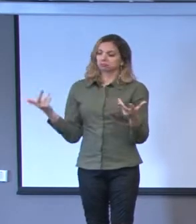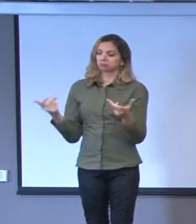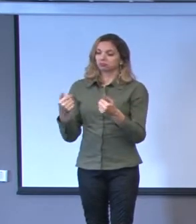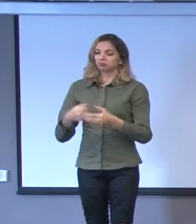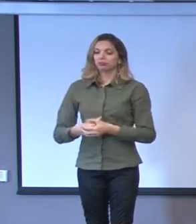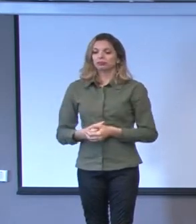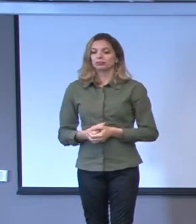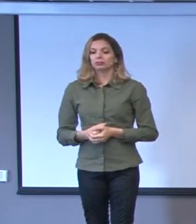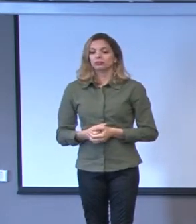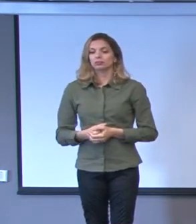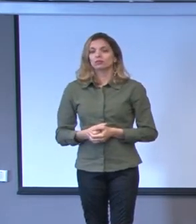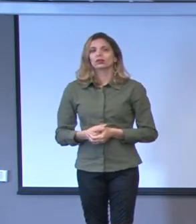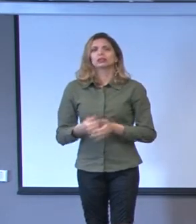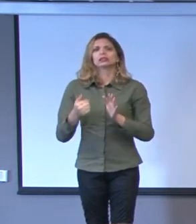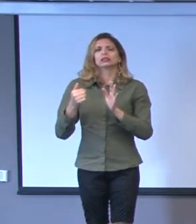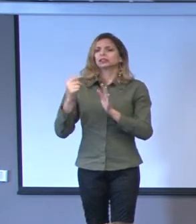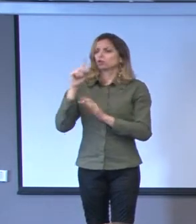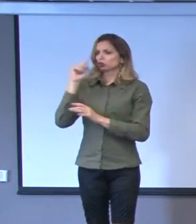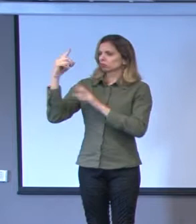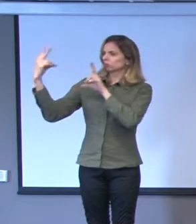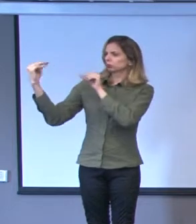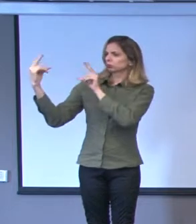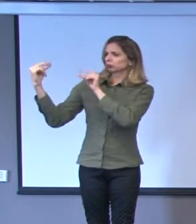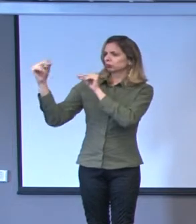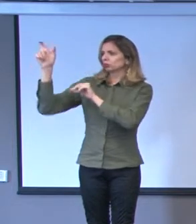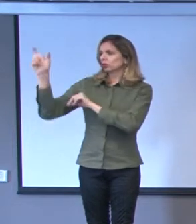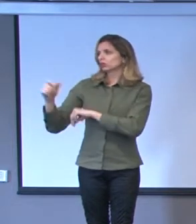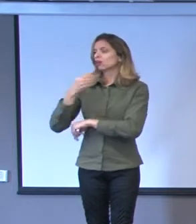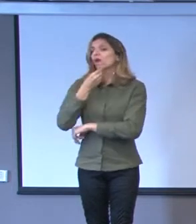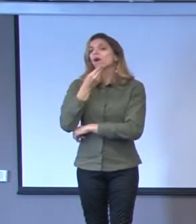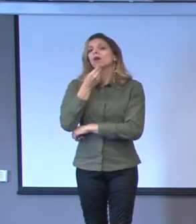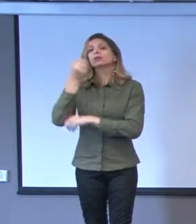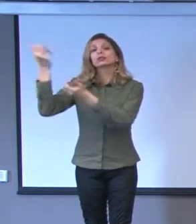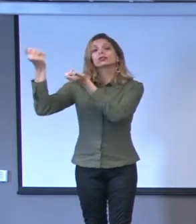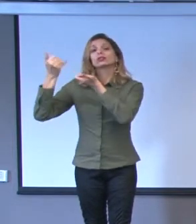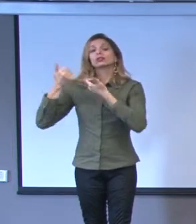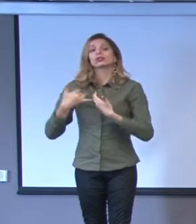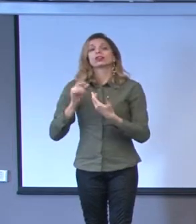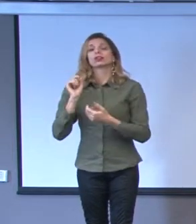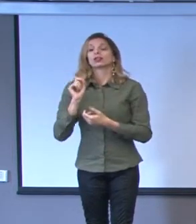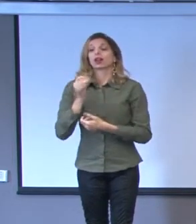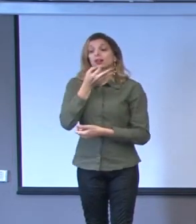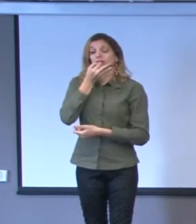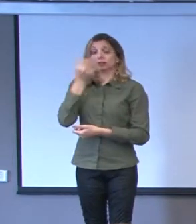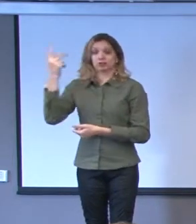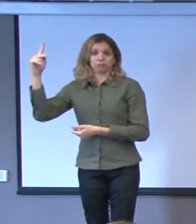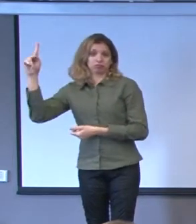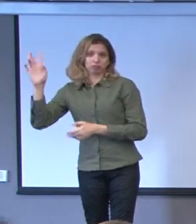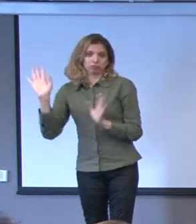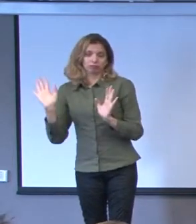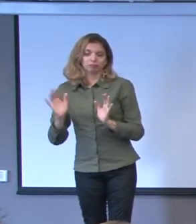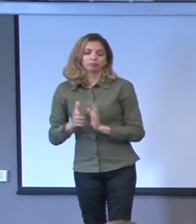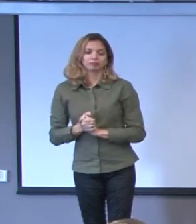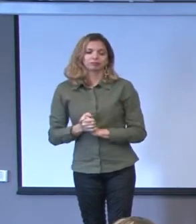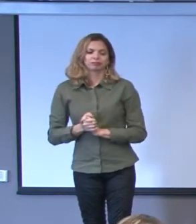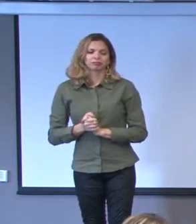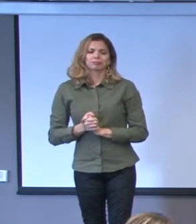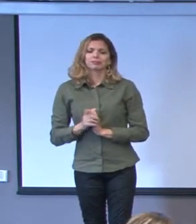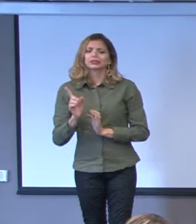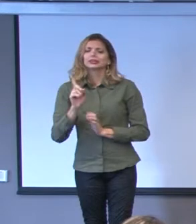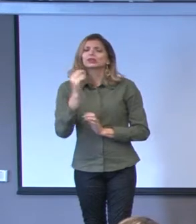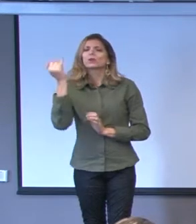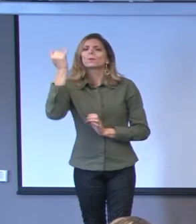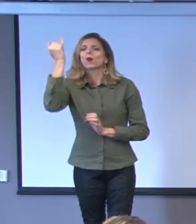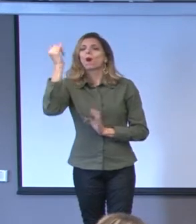ele, outro dia eu estava com ele comentou que, na opinião dele, não importa que a